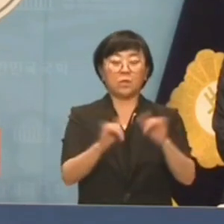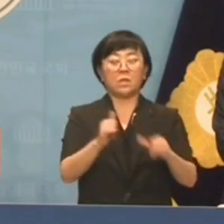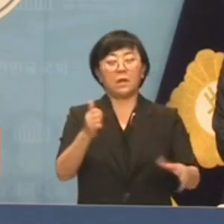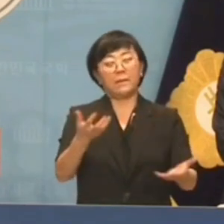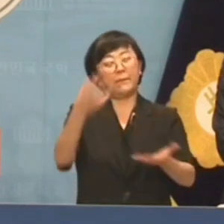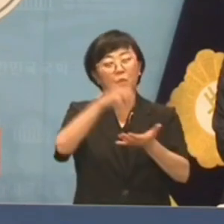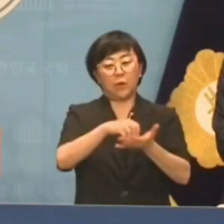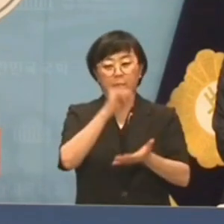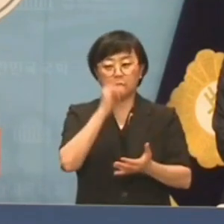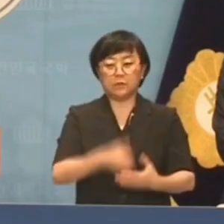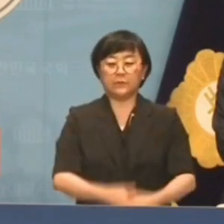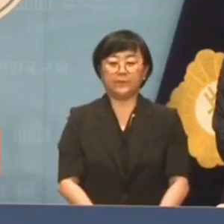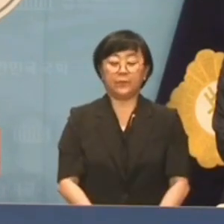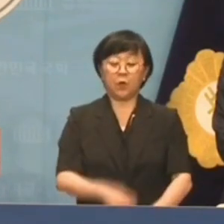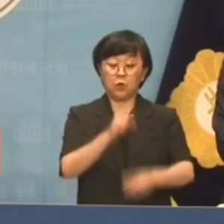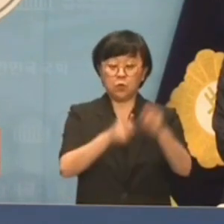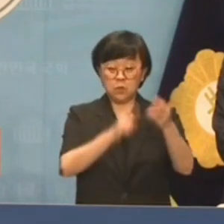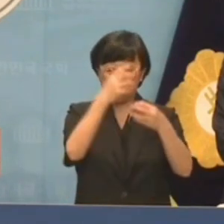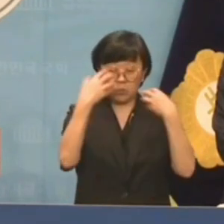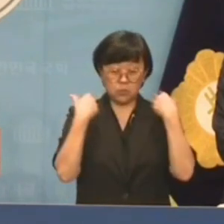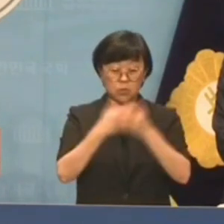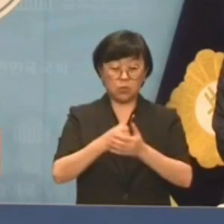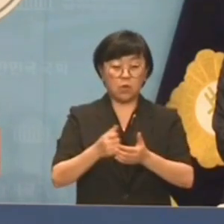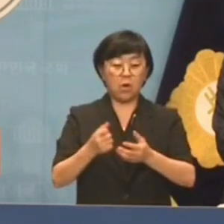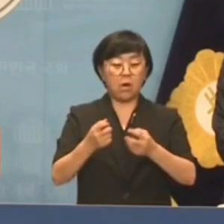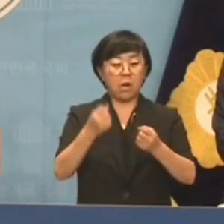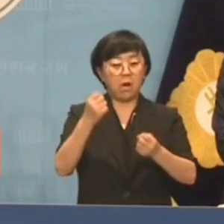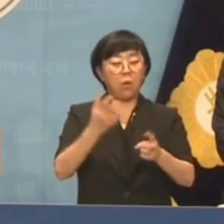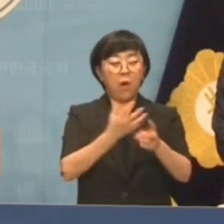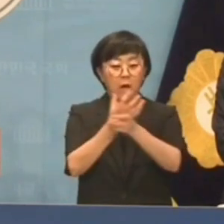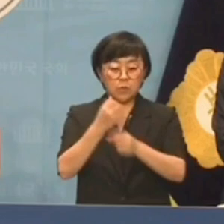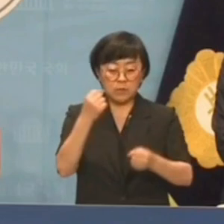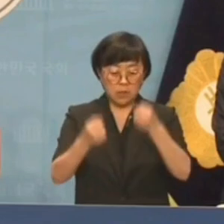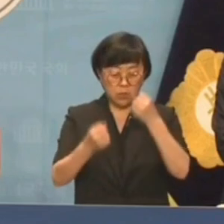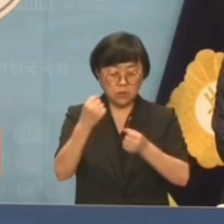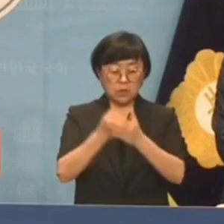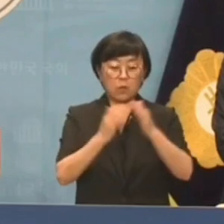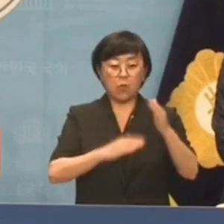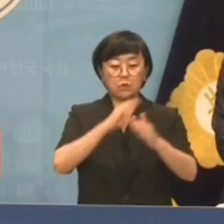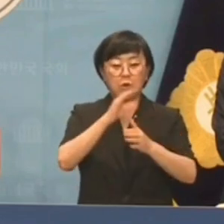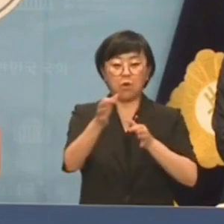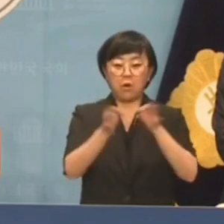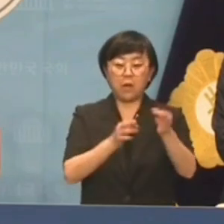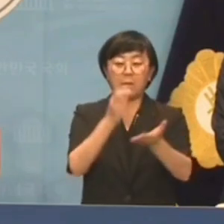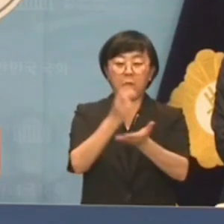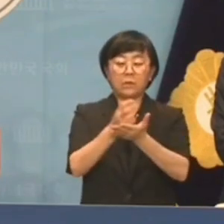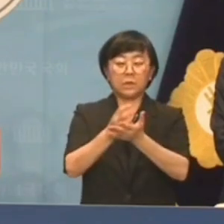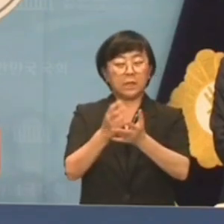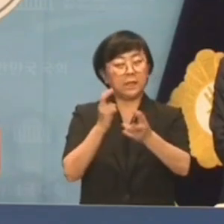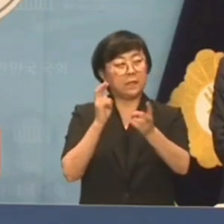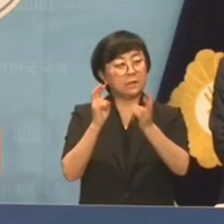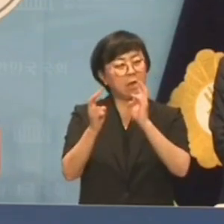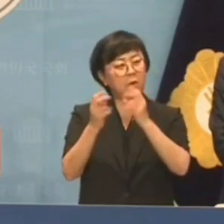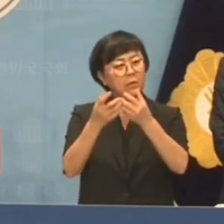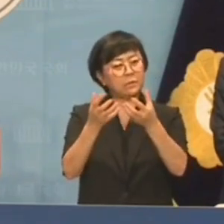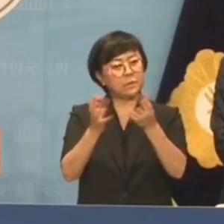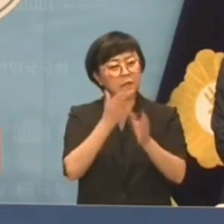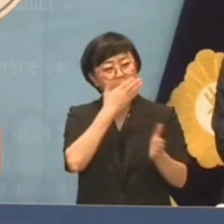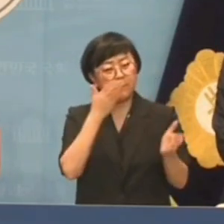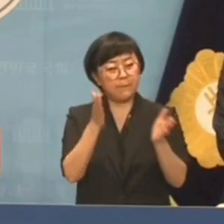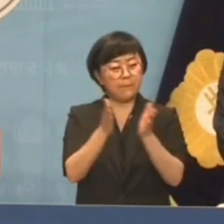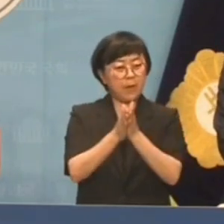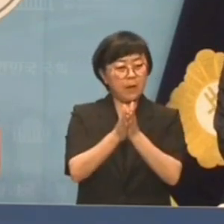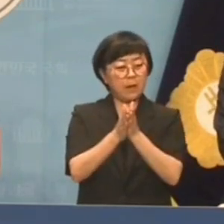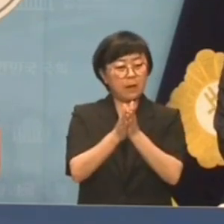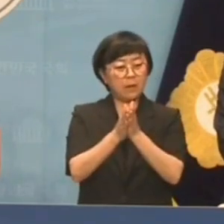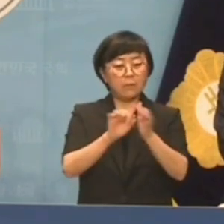포함하고 있습니다. 그러나 윤석열 정부는 화물자동차 기사들을 공정거래법상 사업자 단체 담합행위를